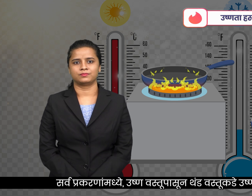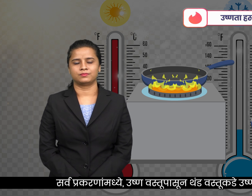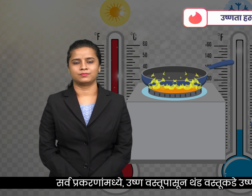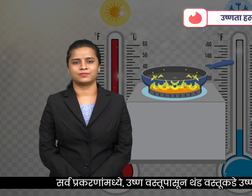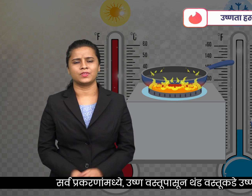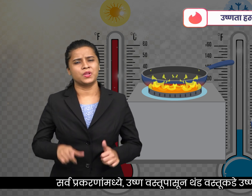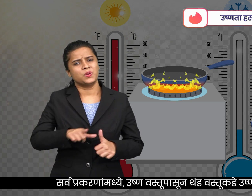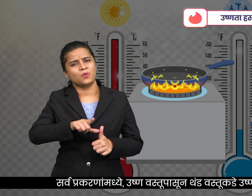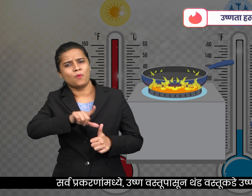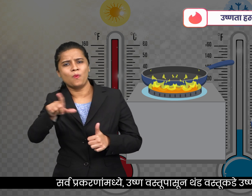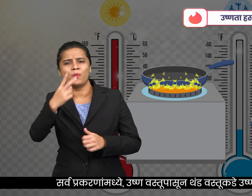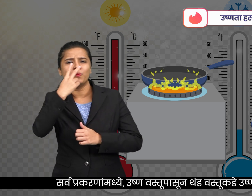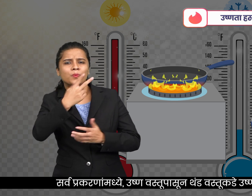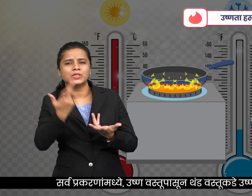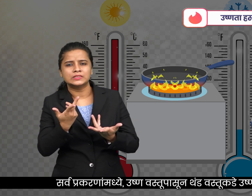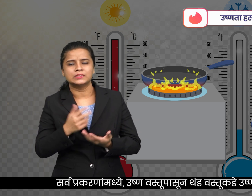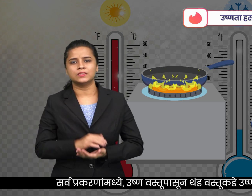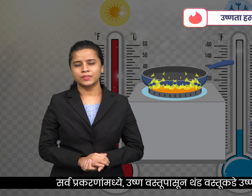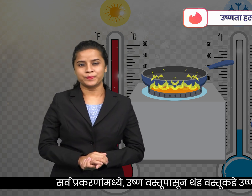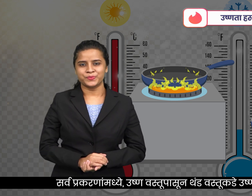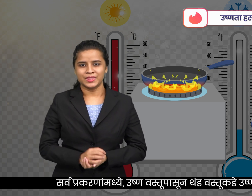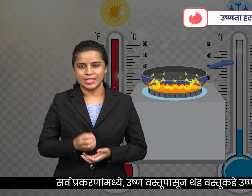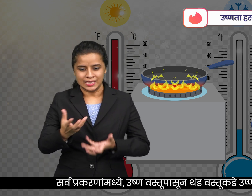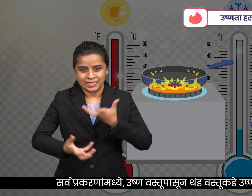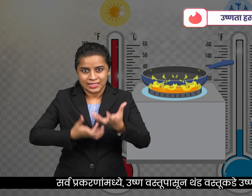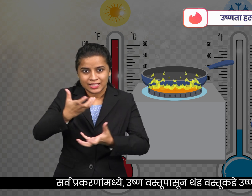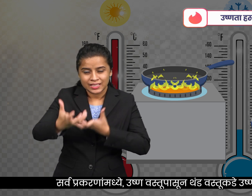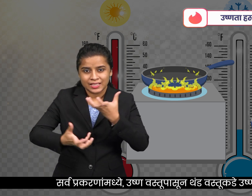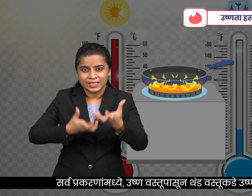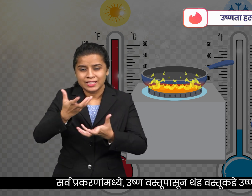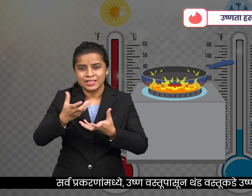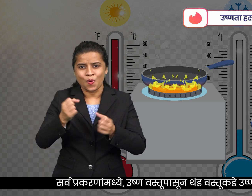सर्व प्रकरणांमध्ये उष्ण वस्तूंपासून थंड वस्तूकडे उष्णता वाहते.